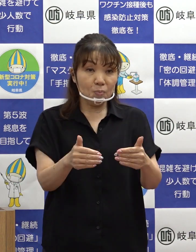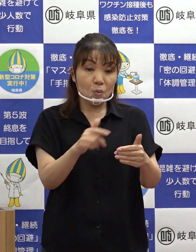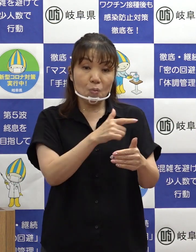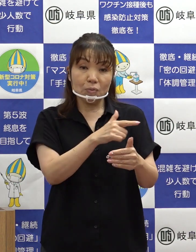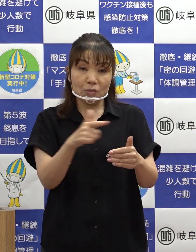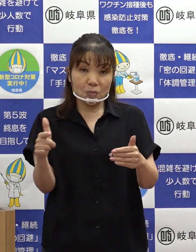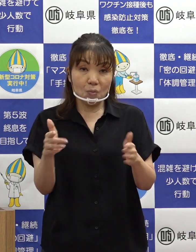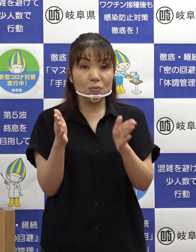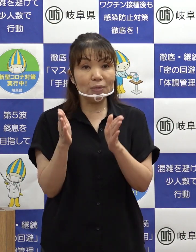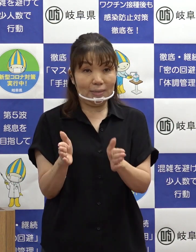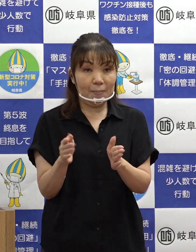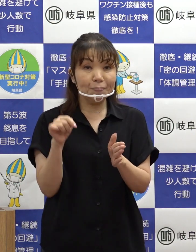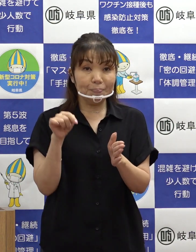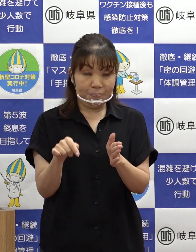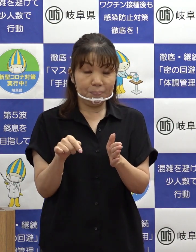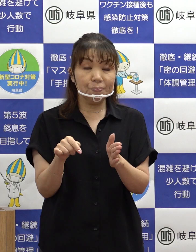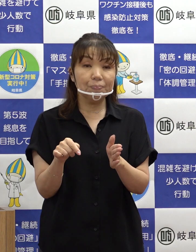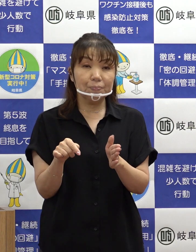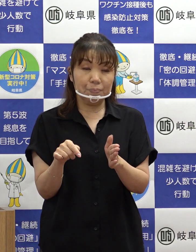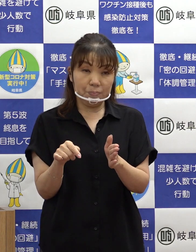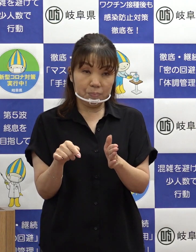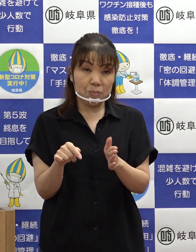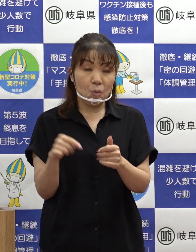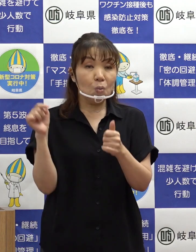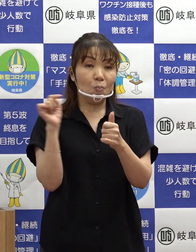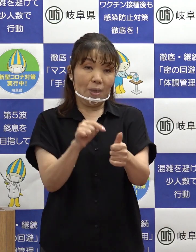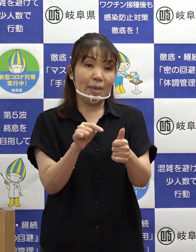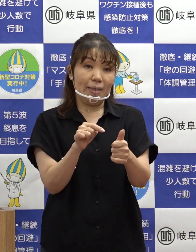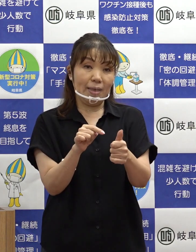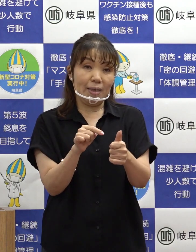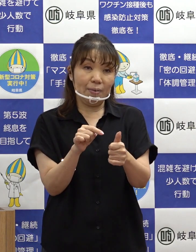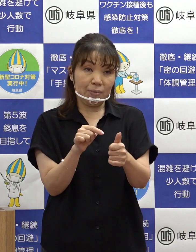実施期間中でありますが、命令を